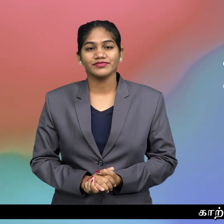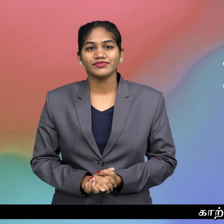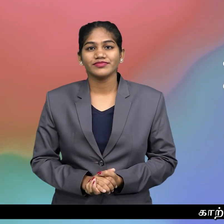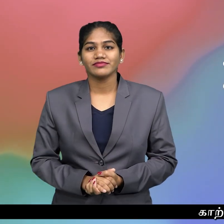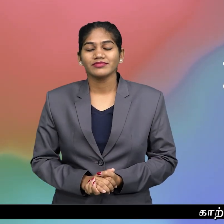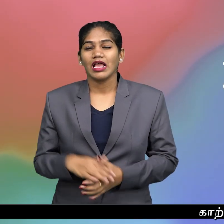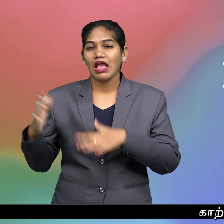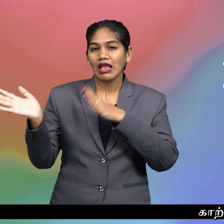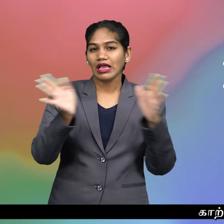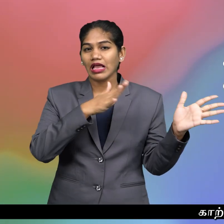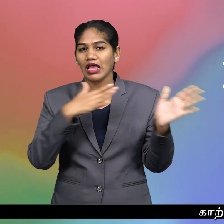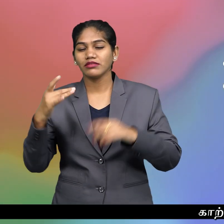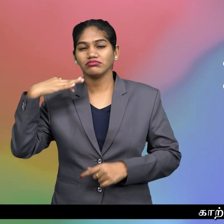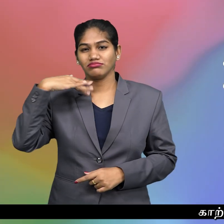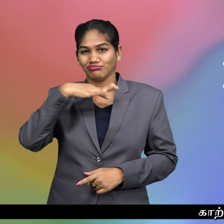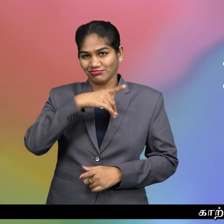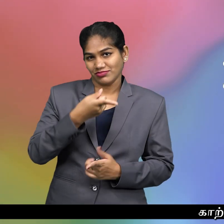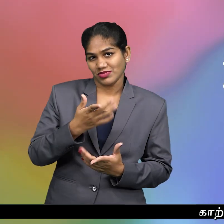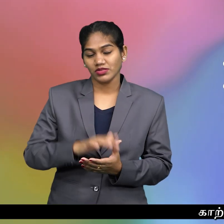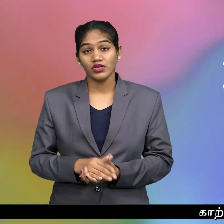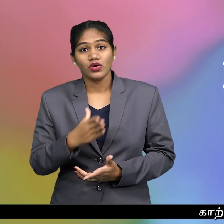காற்று மாசுபாடு மற்றும்